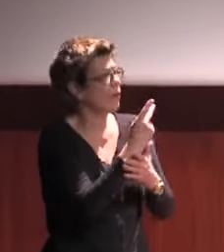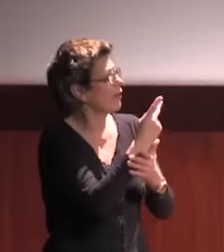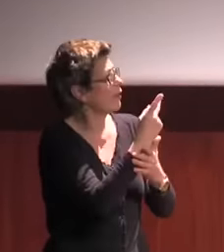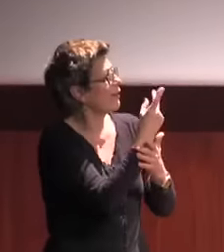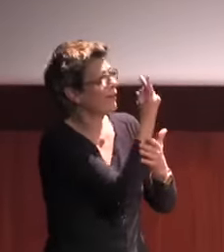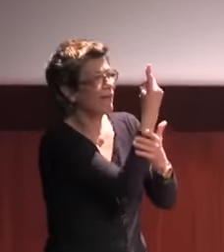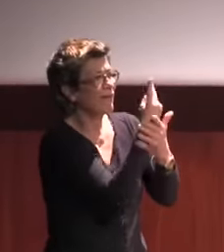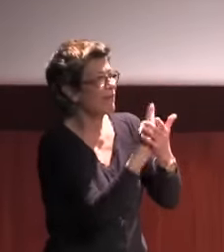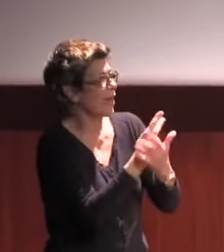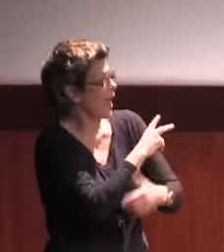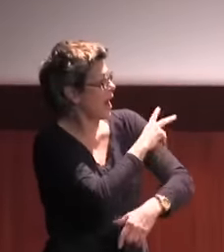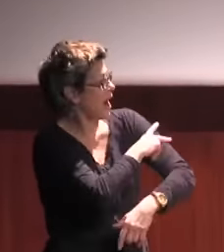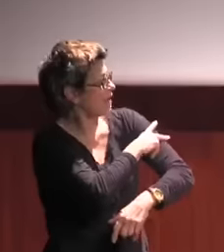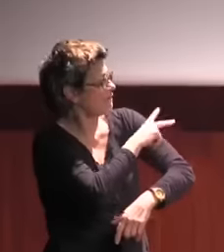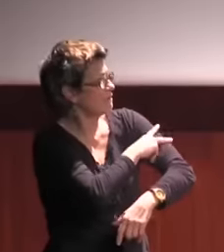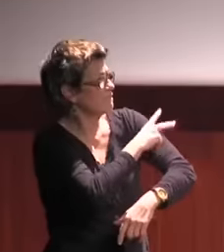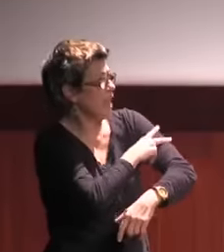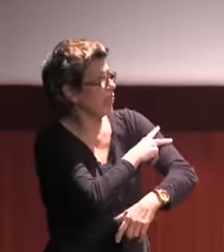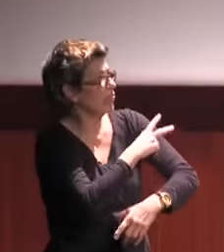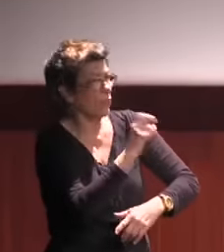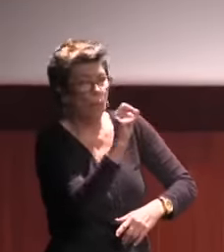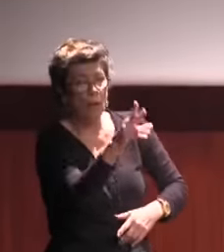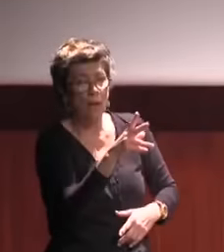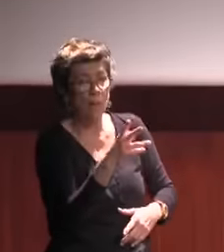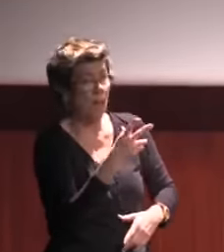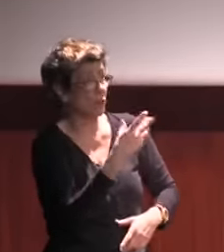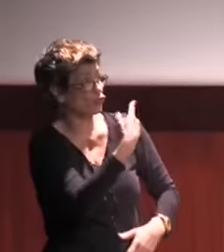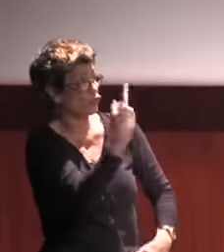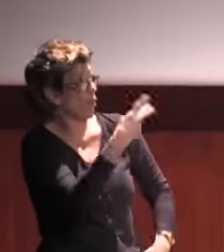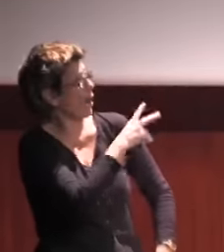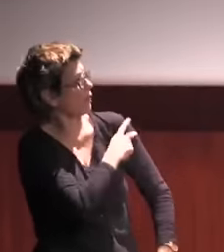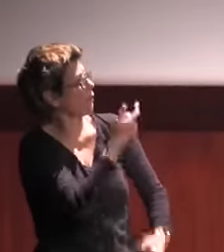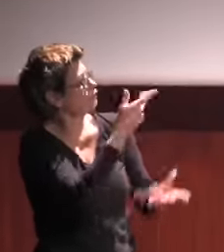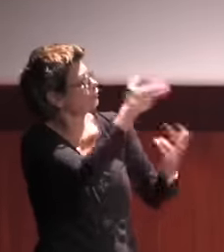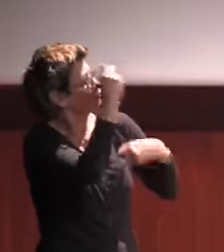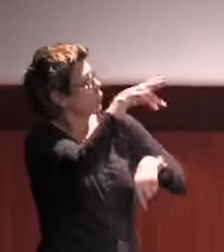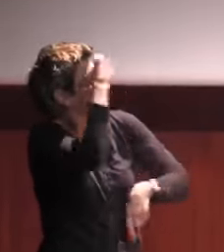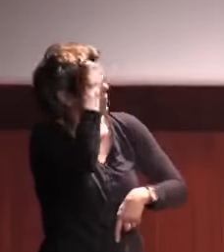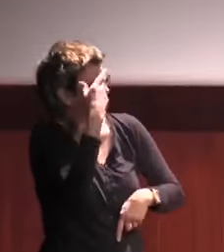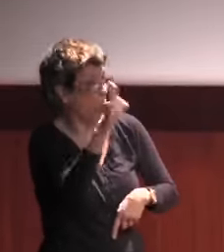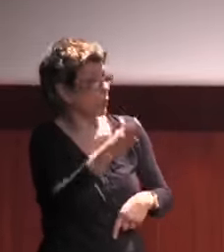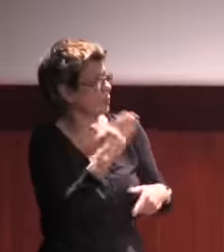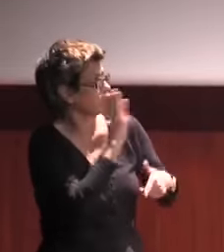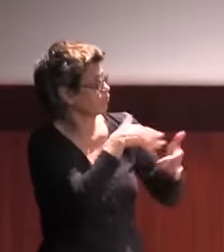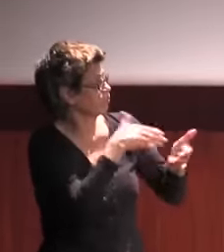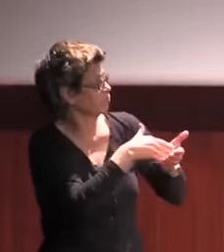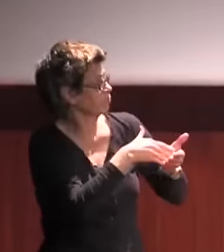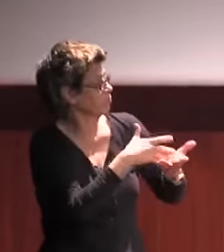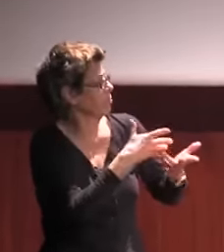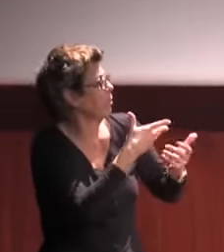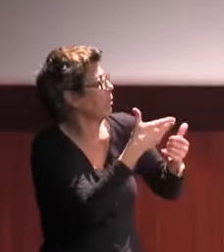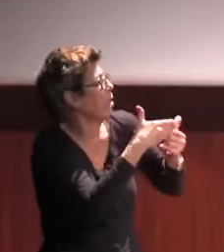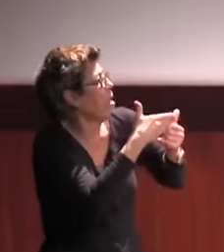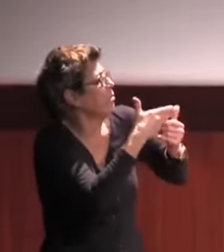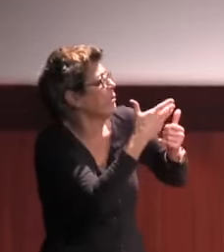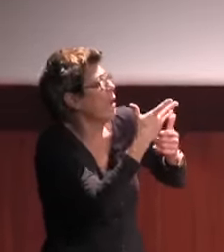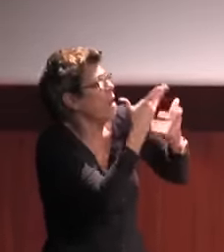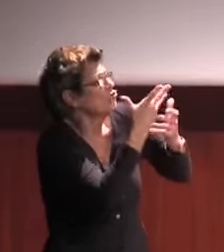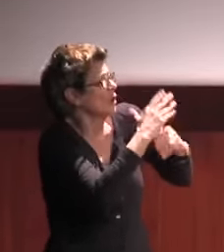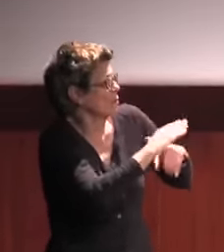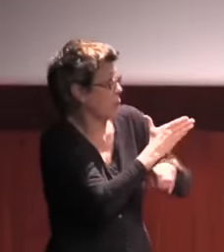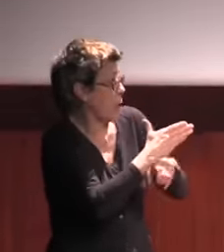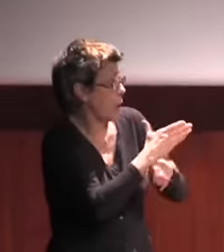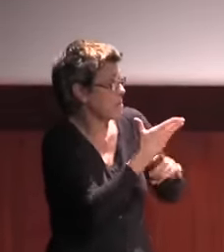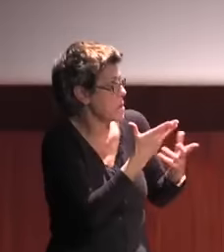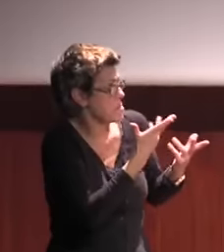qui peuvent faire trace, mais qui ne sont pas compréhensibles par quelqu'un d'autre que lui, même si ça peut aider à la compréhension du poème un peu. Il y a aussi une